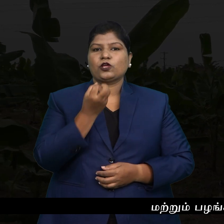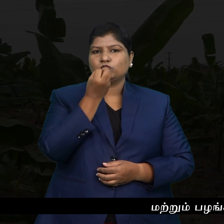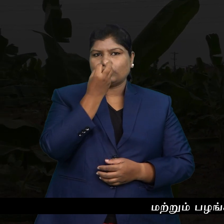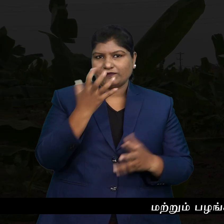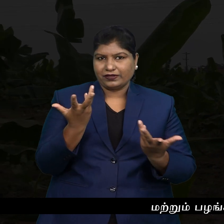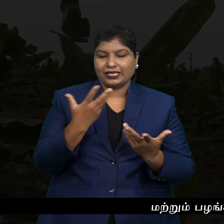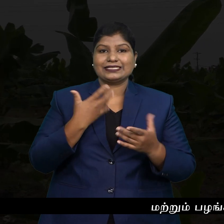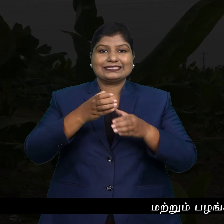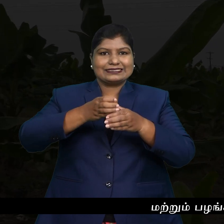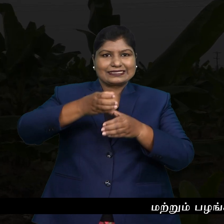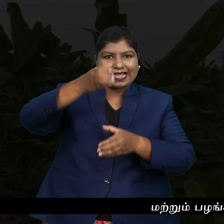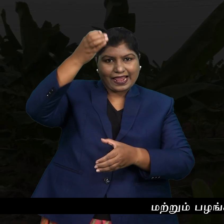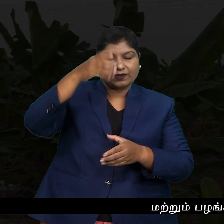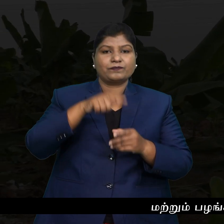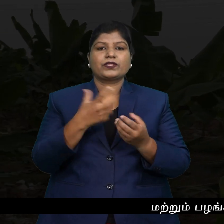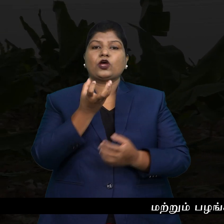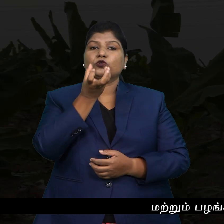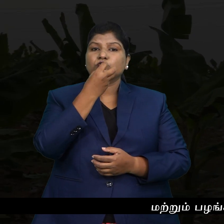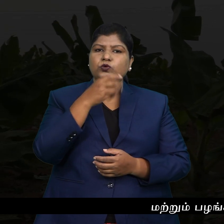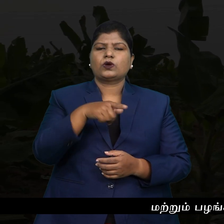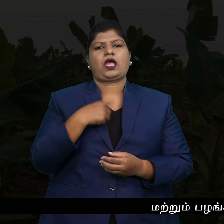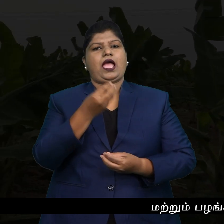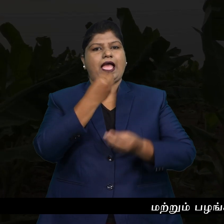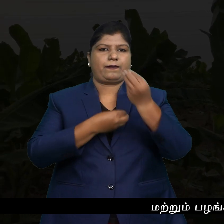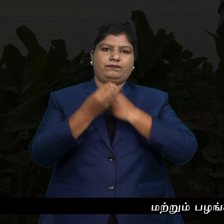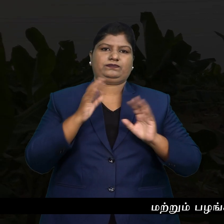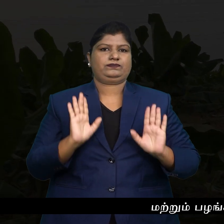மற்றும் பழங்கள் உண்ணக்கூடியவை.